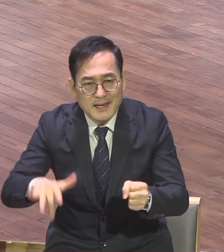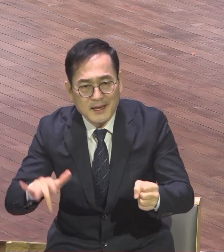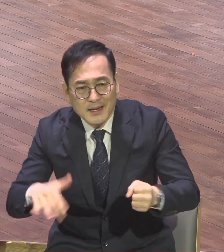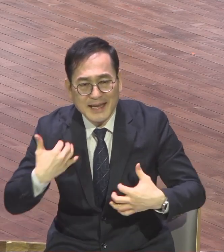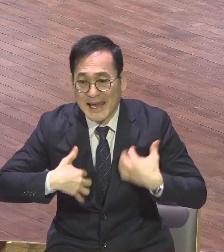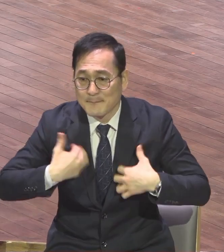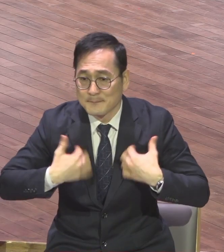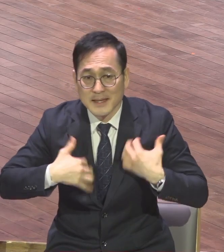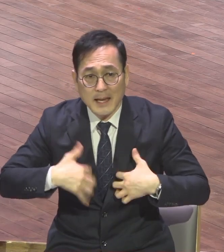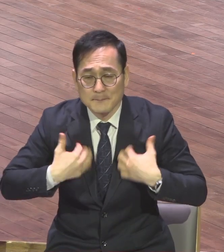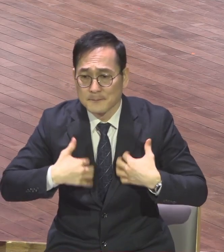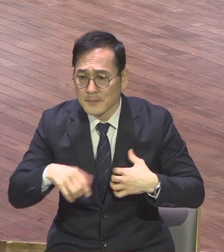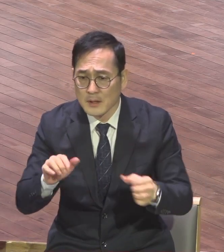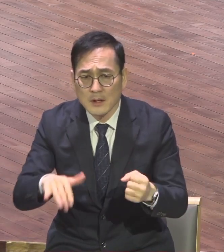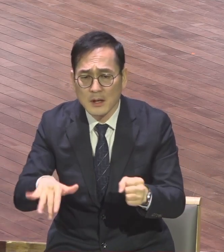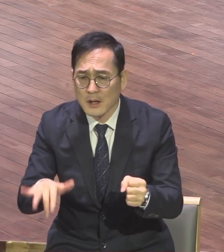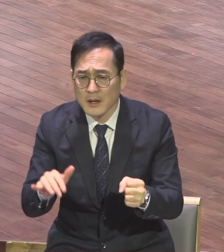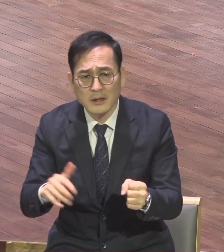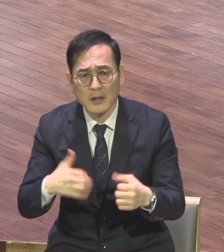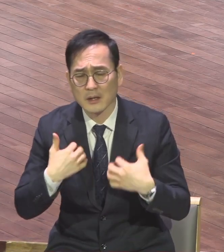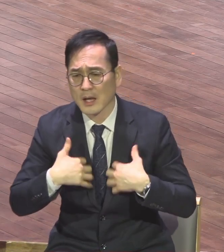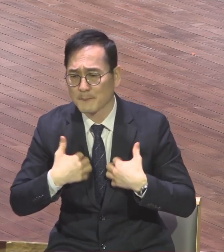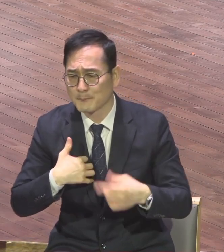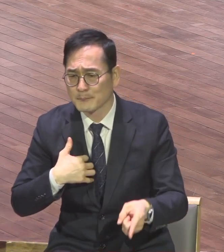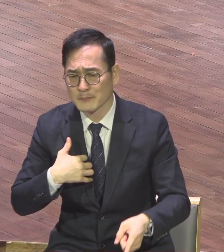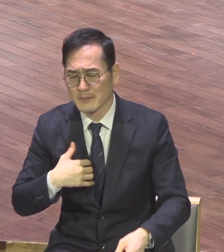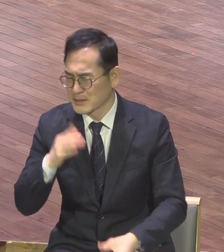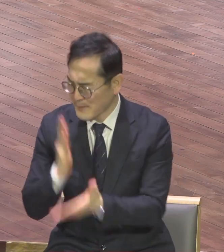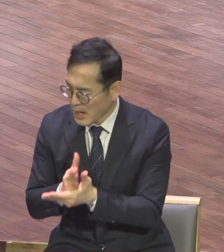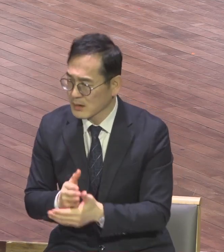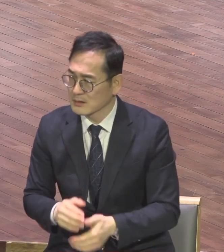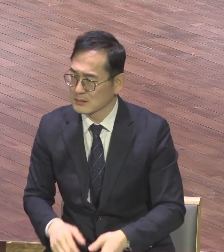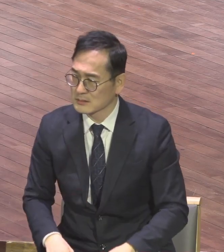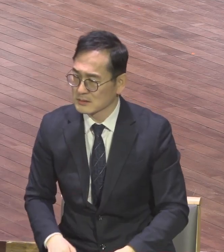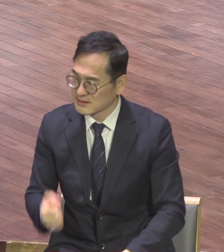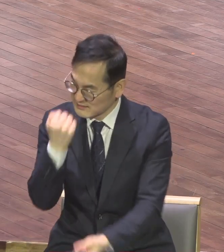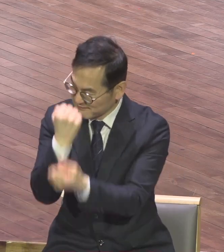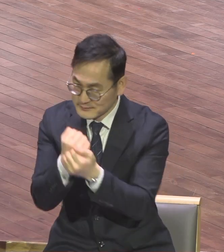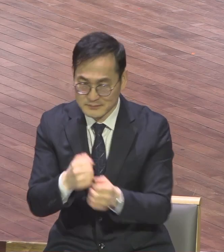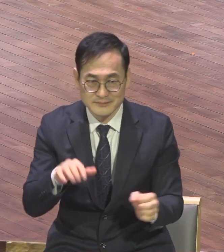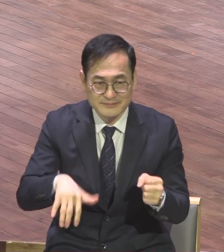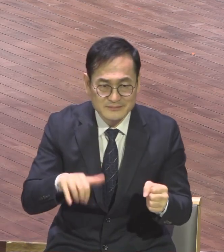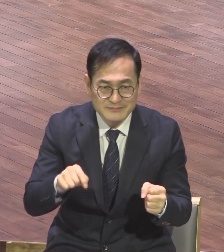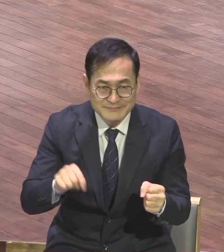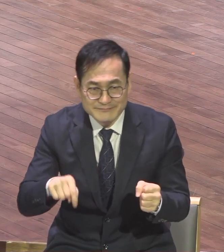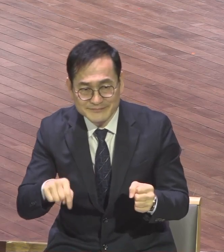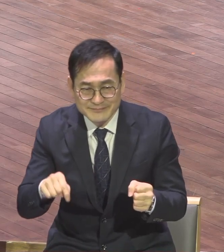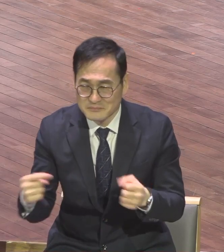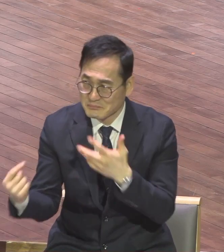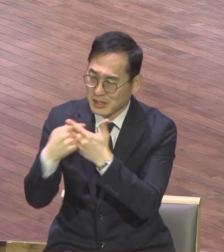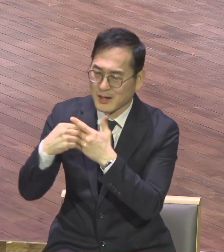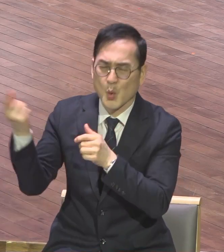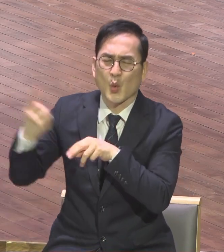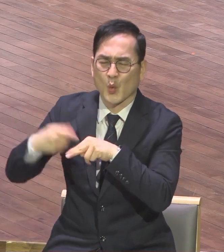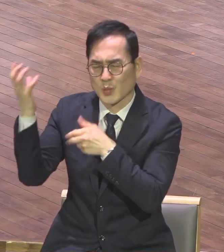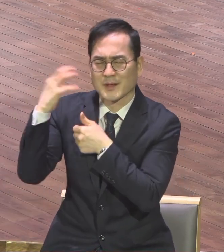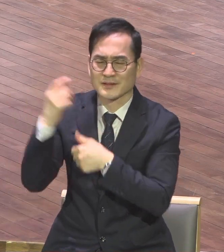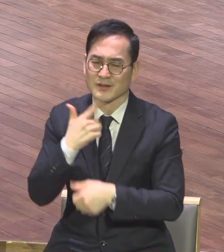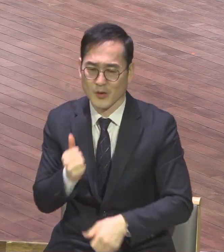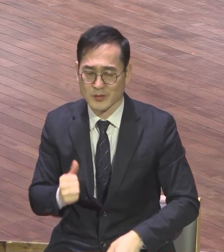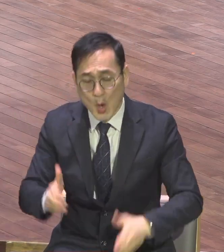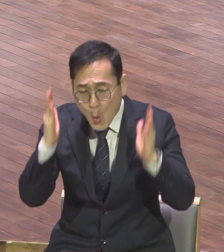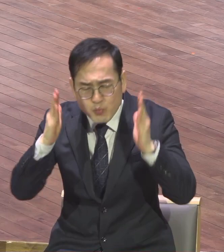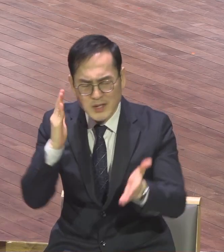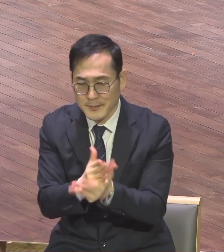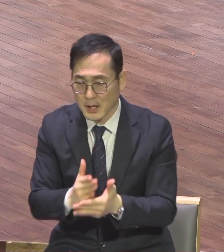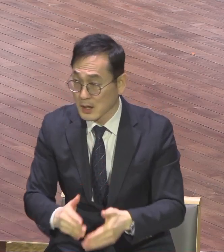가니까 큰일은 안 났습니다. 그래서 자주 가다가 걸려서 혼나기도 하고 공부도 제가 참 공부를 하고 싶었는데 공부도 하지 말라고